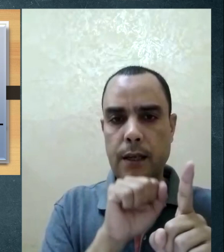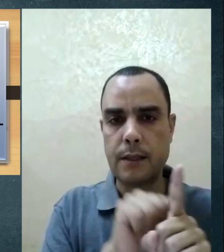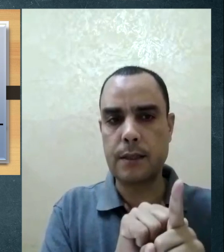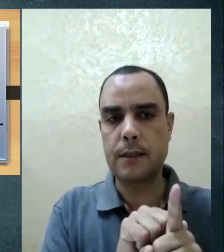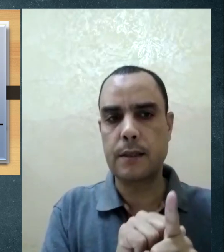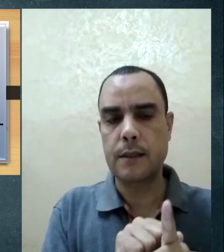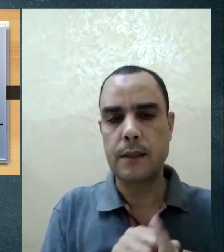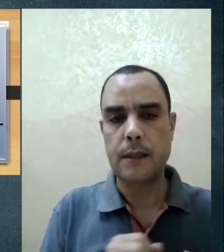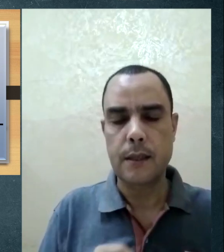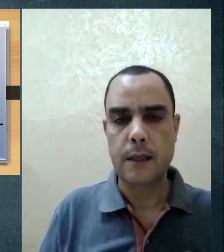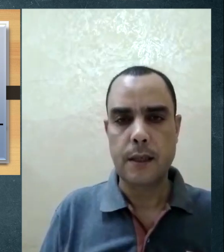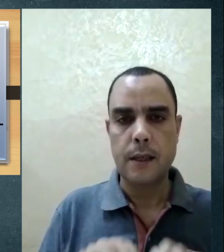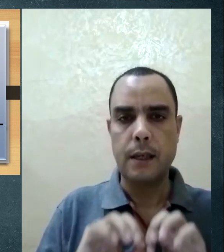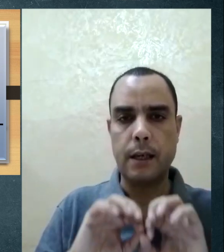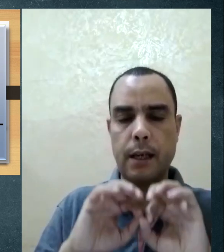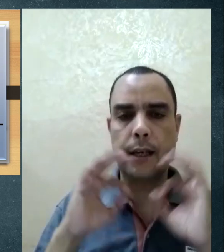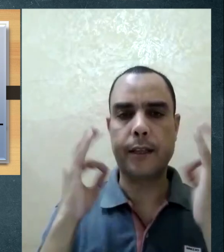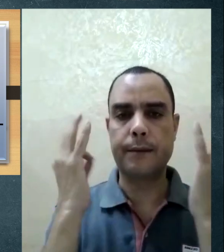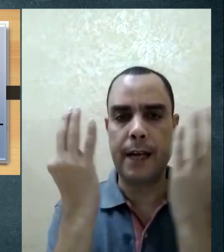وخصائص